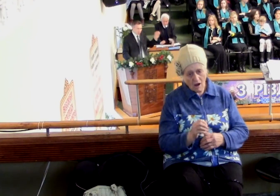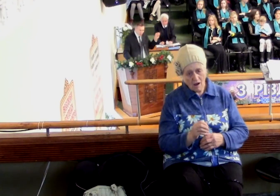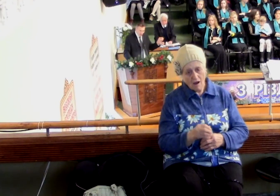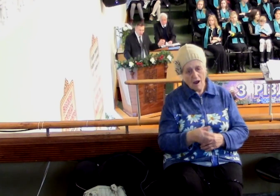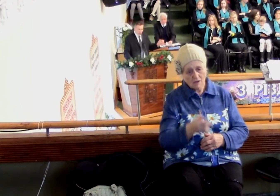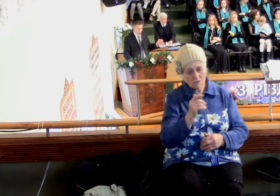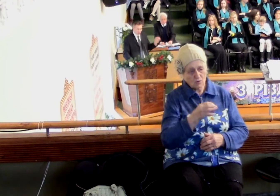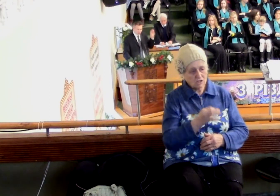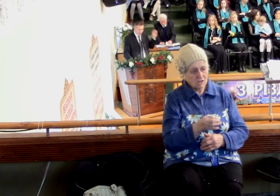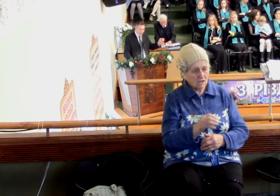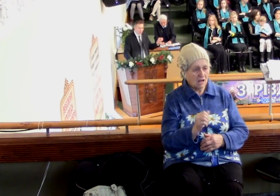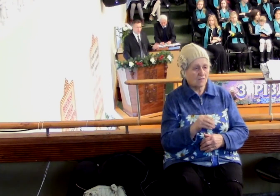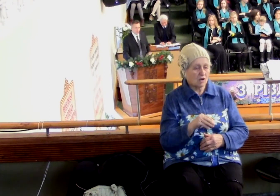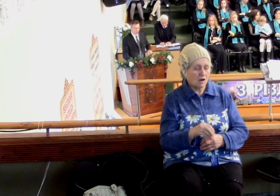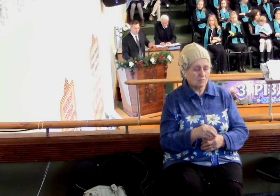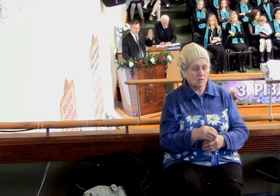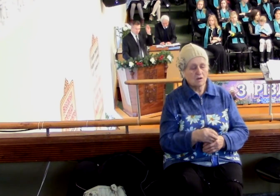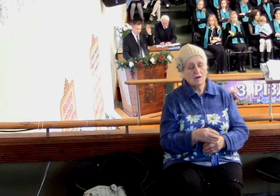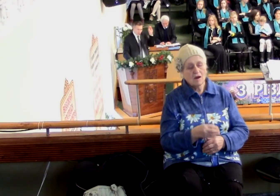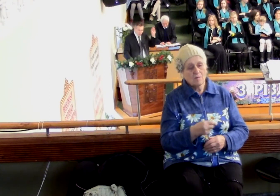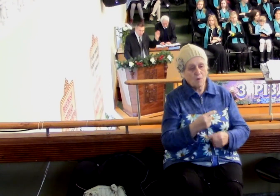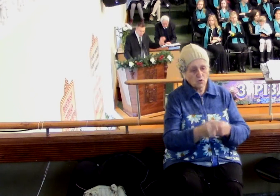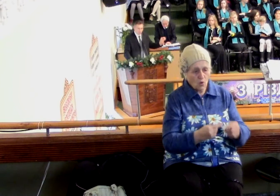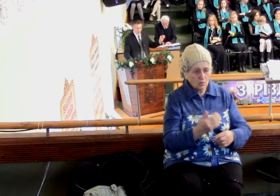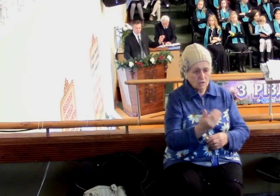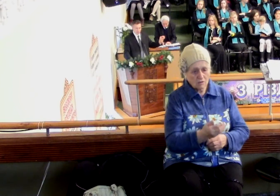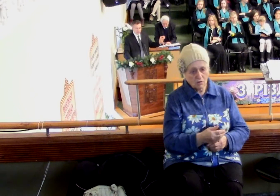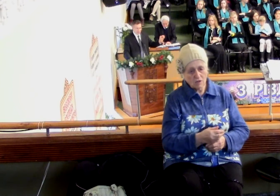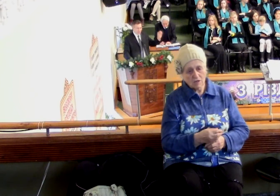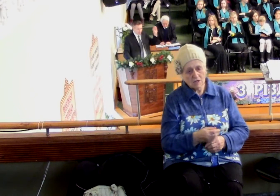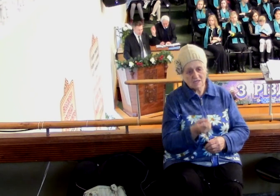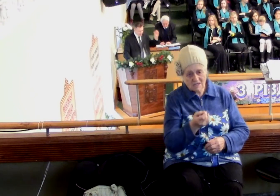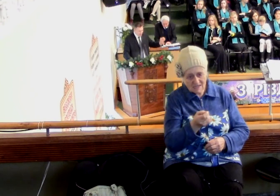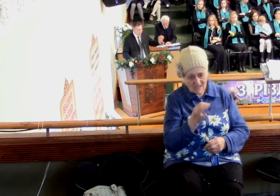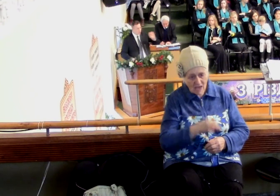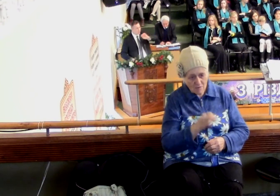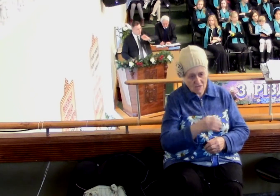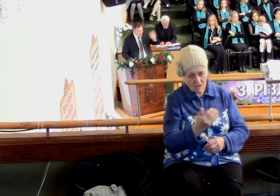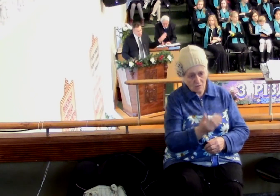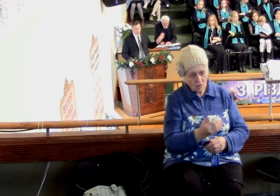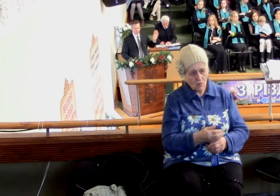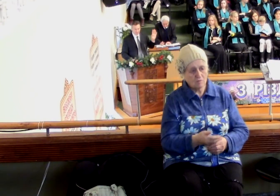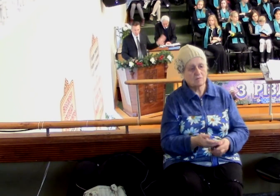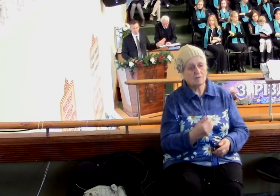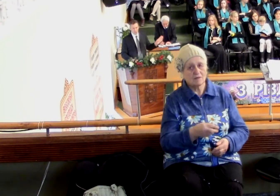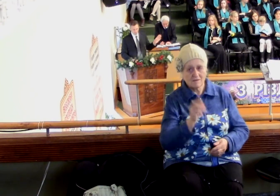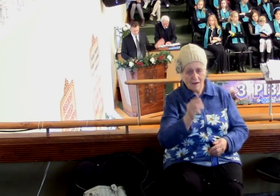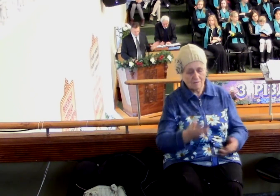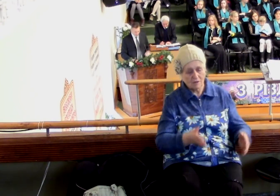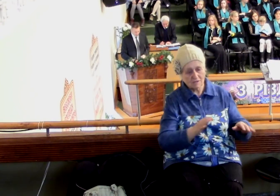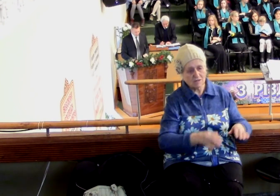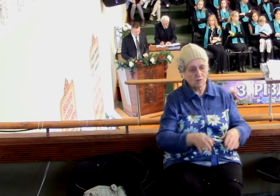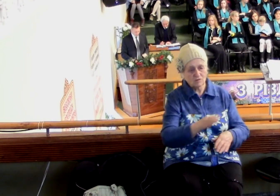«В потомке твоем, в семени твоем, в твоем потомке я благословлю все